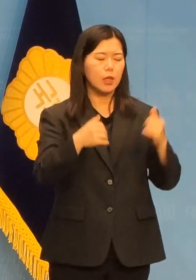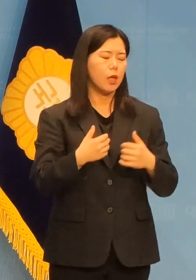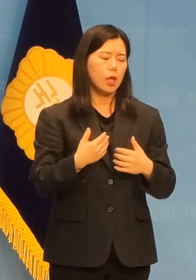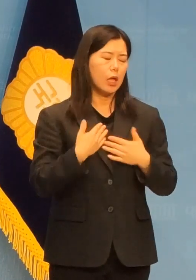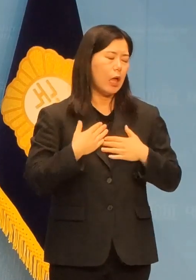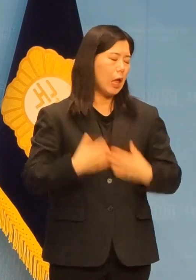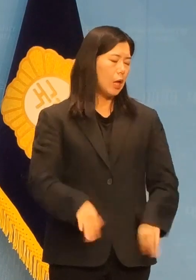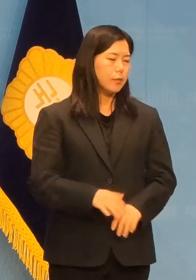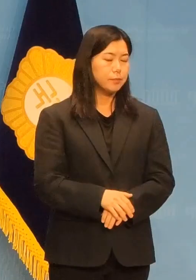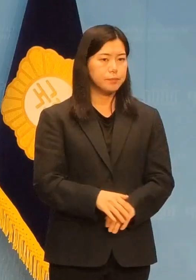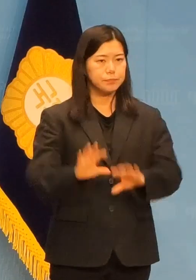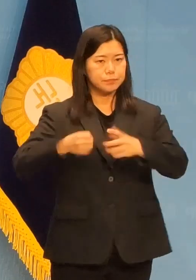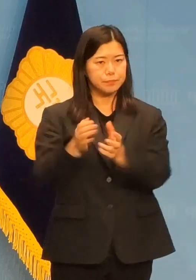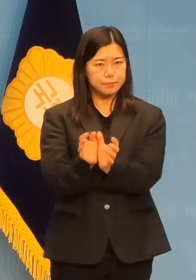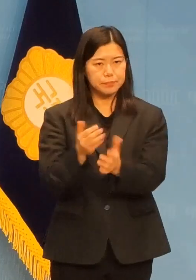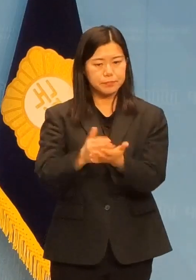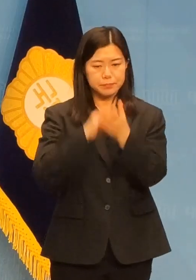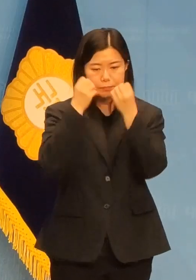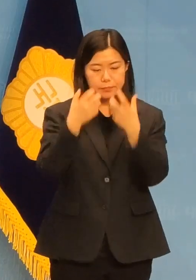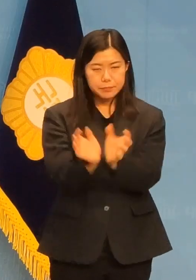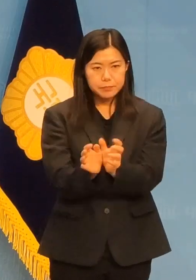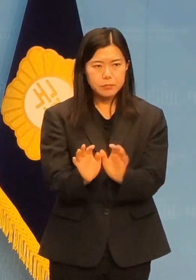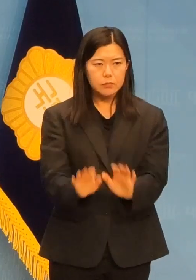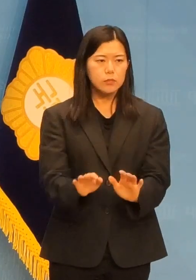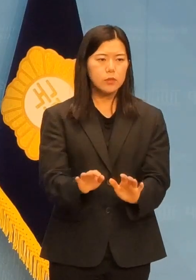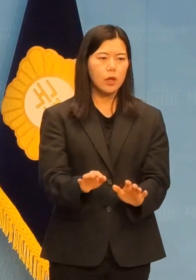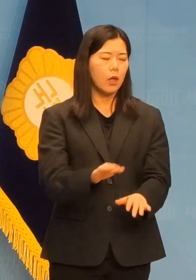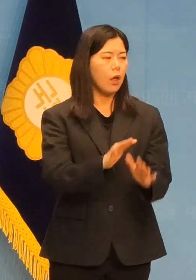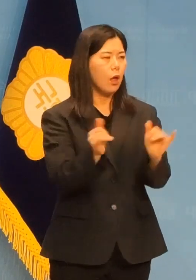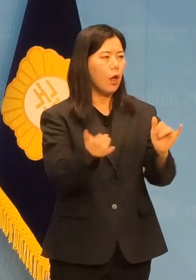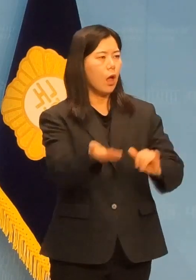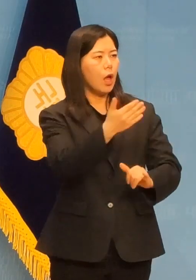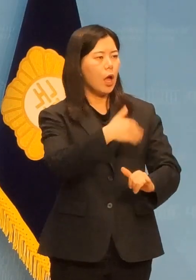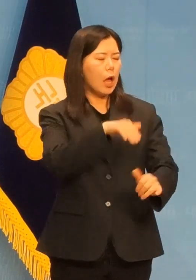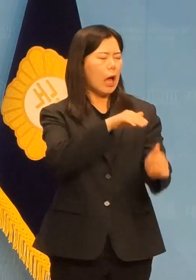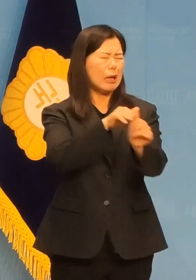피곤합니다. 국민의힘과 개혁신당은 안 그래도 힘든 국민들